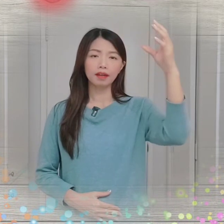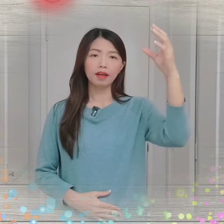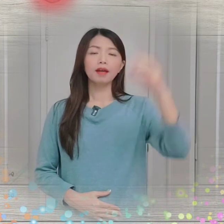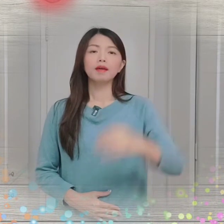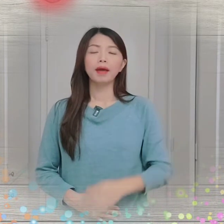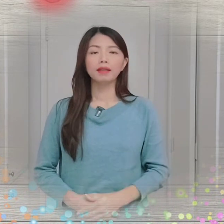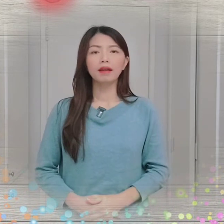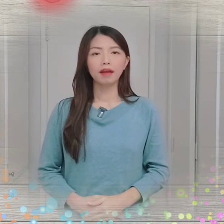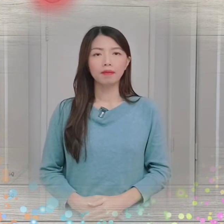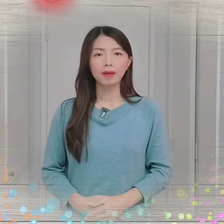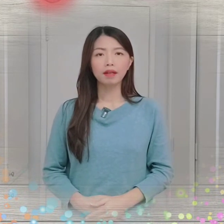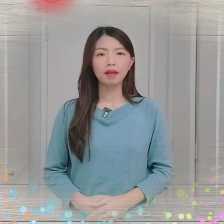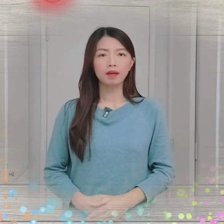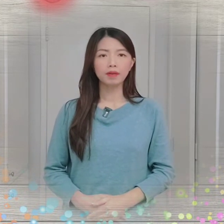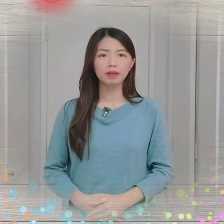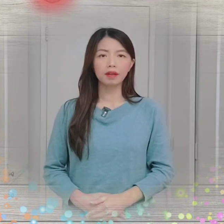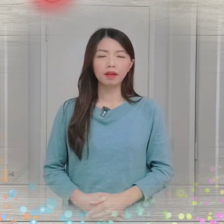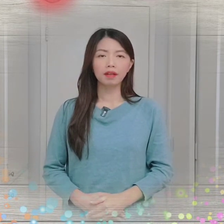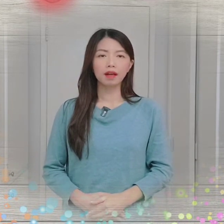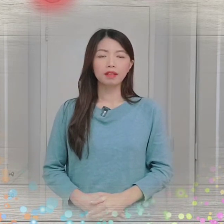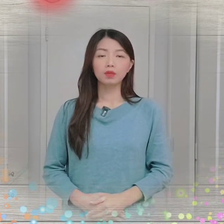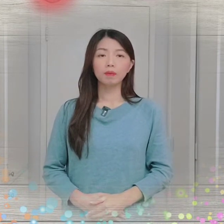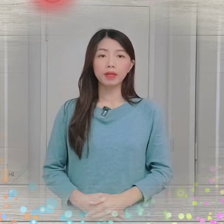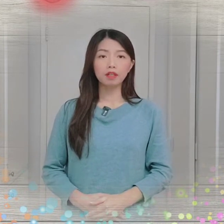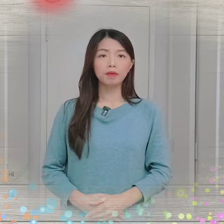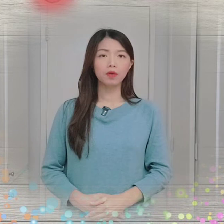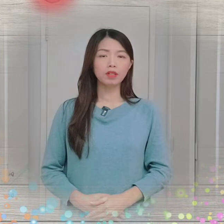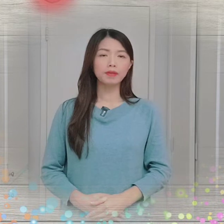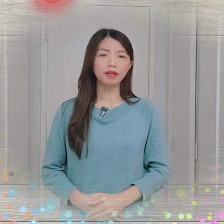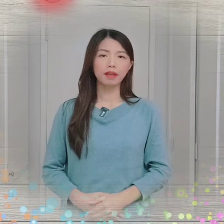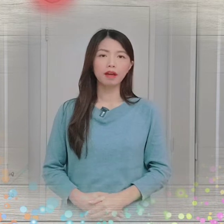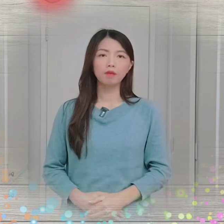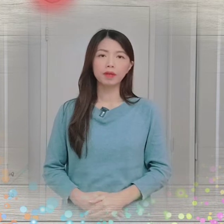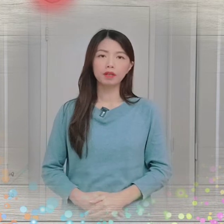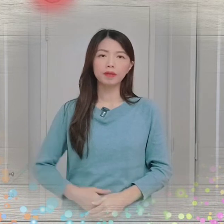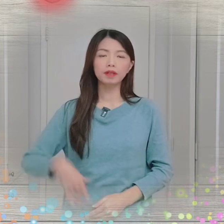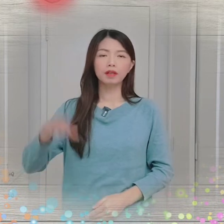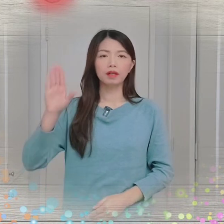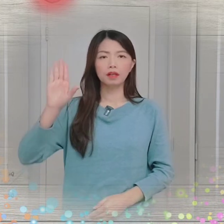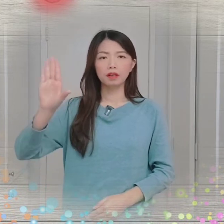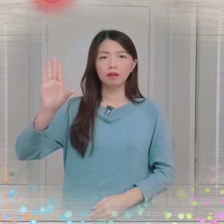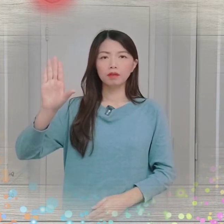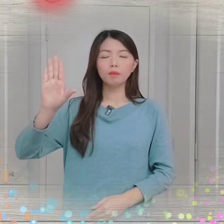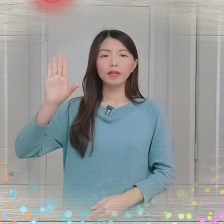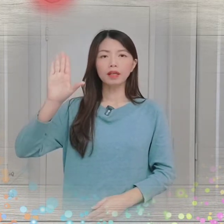베들레헴 베들레헴은 일단 지와 비읍을 이용하시면 되는데요. 비읍은